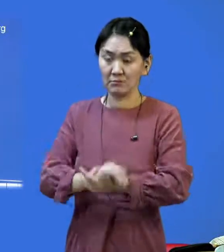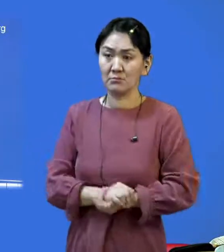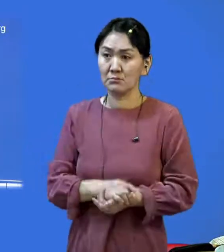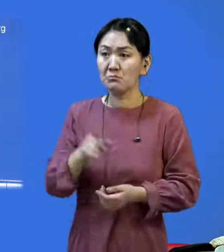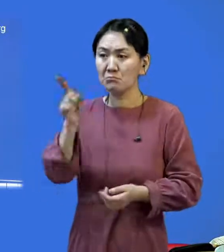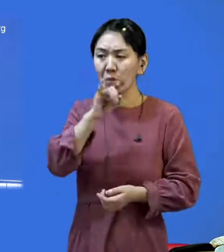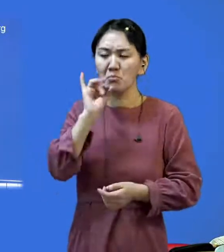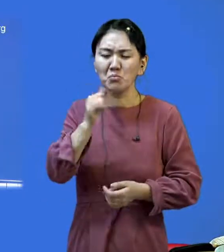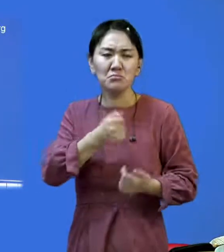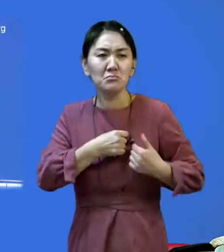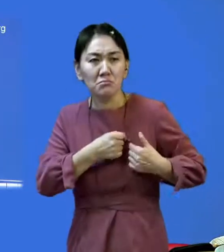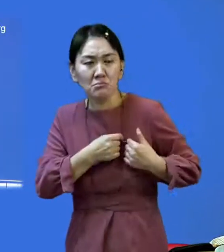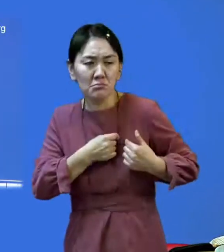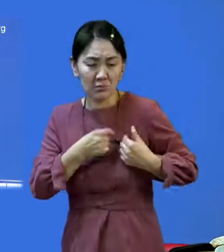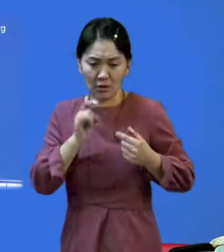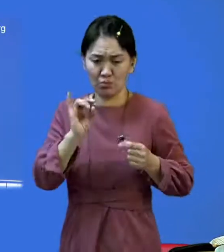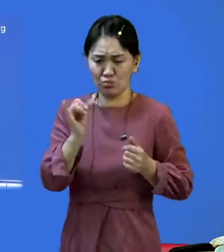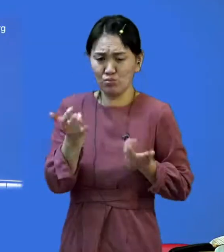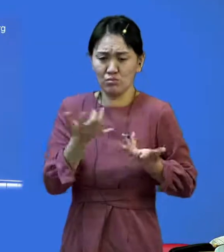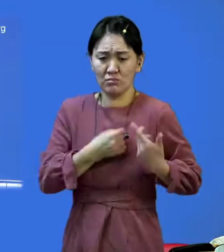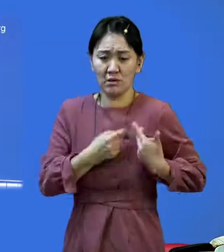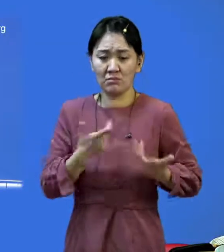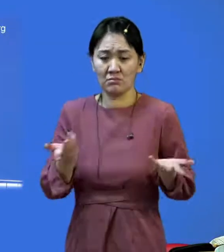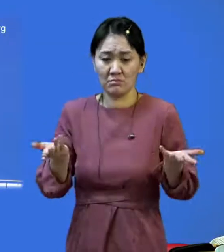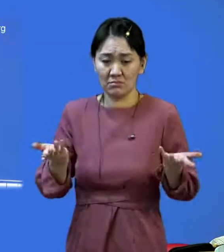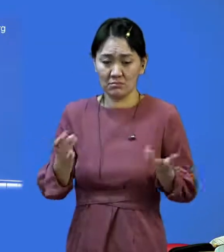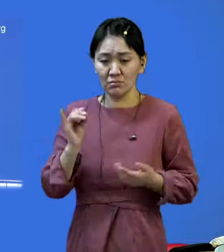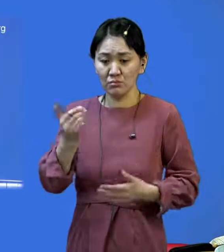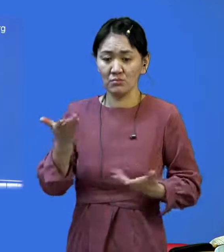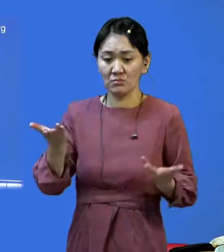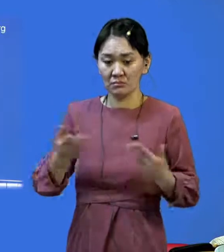Гэтэл юунд санаа зовдөг юм бэ?